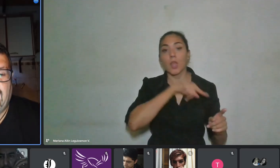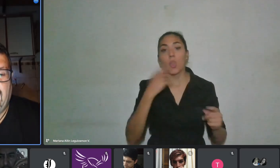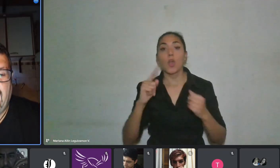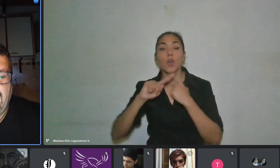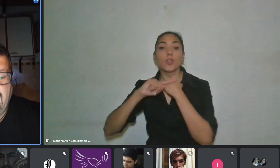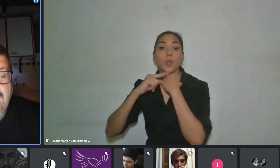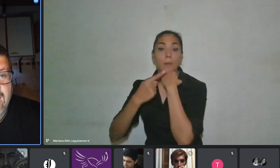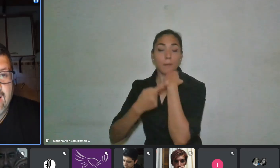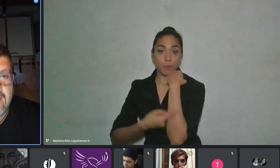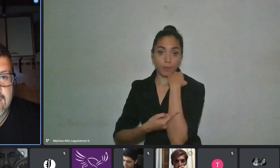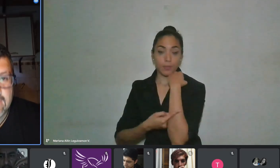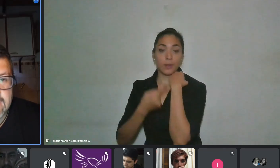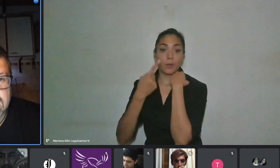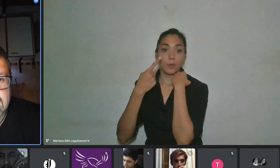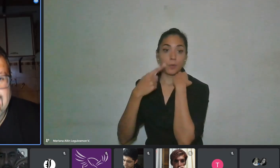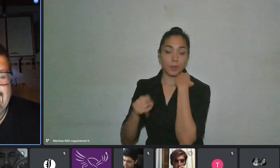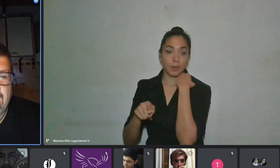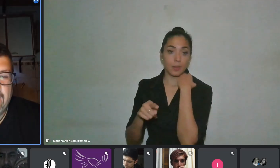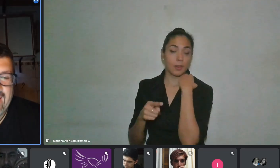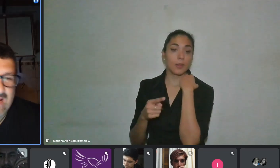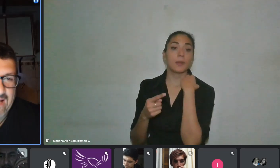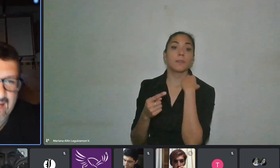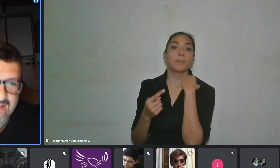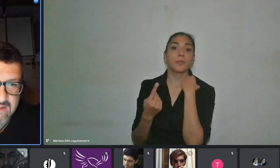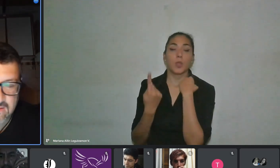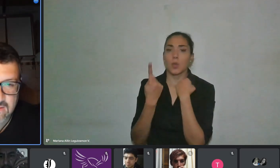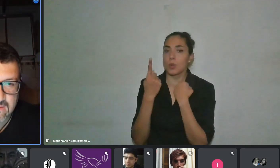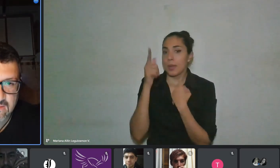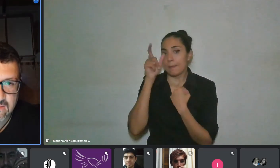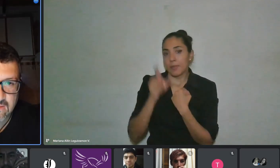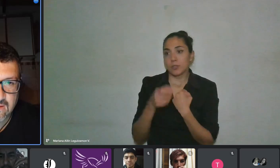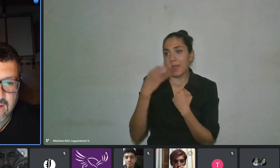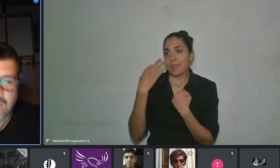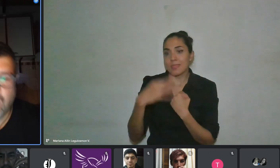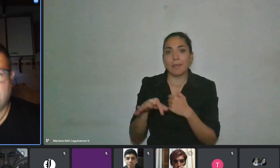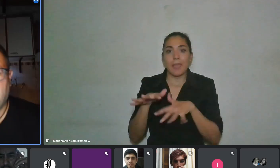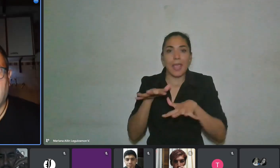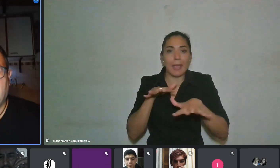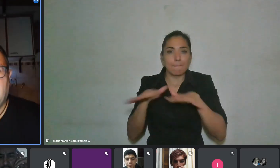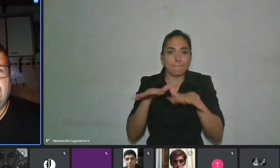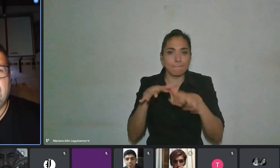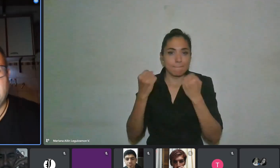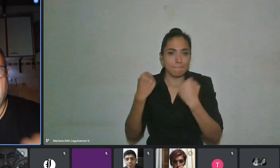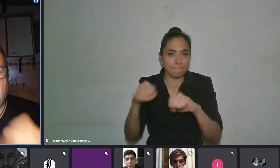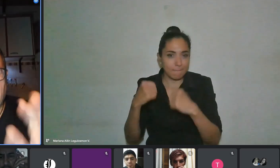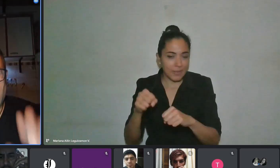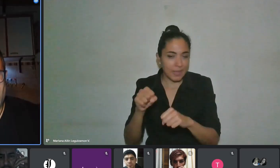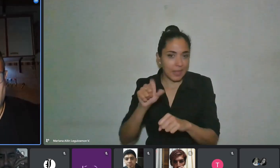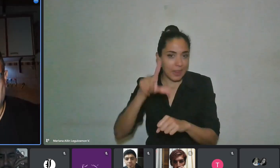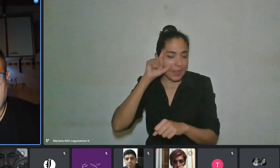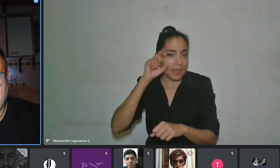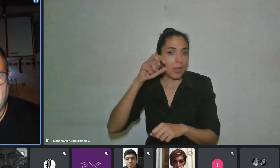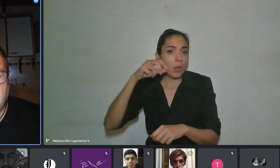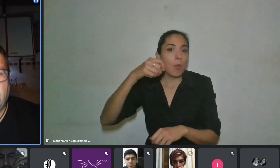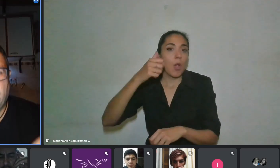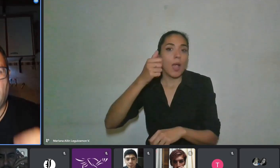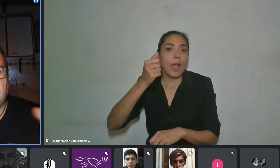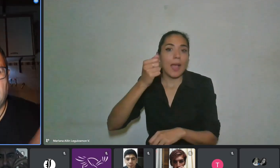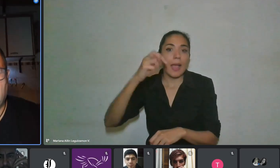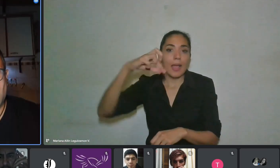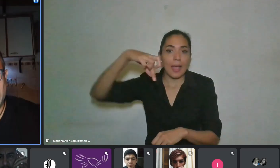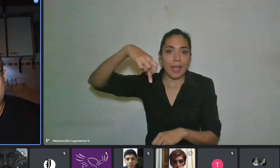bueno, alguien tiene que aplicar las leyes, porque las escribimos todos en